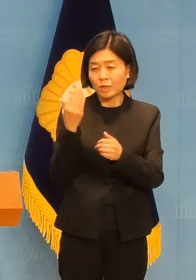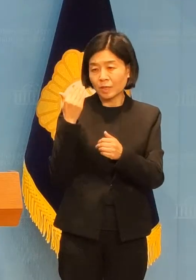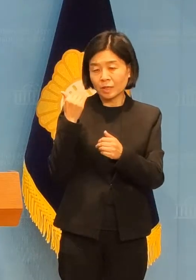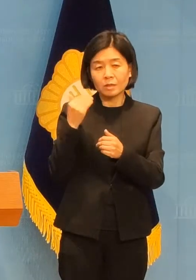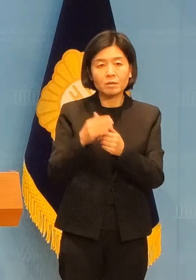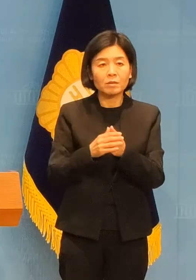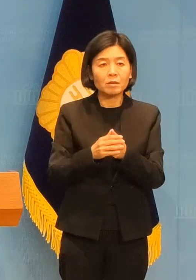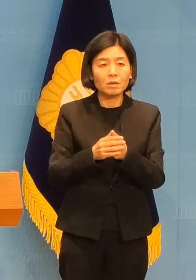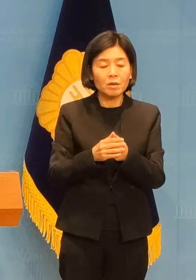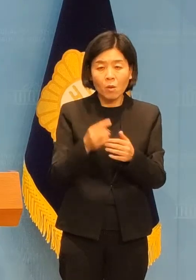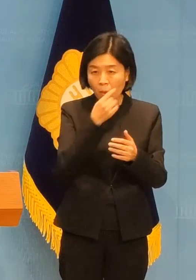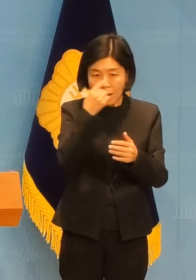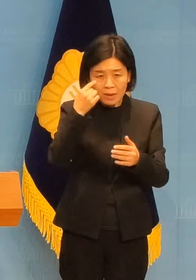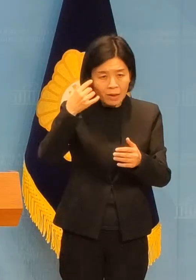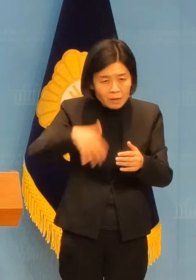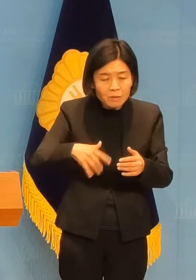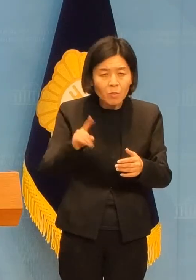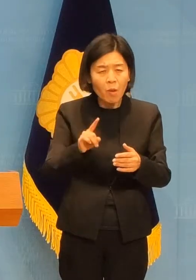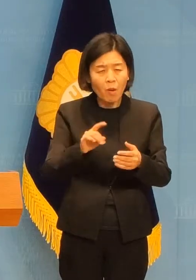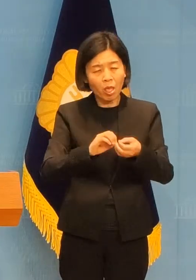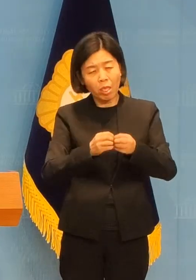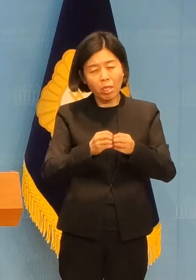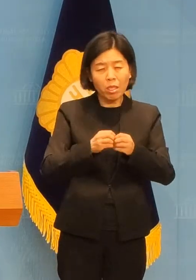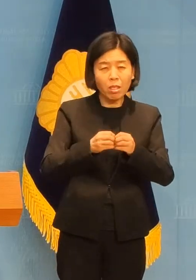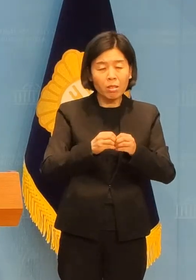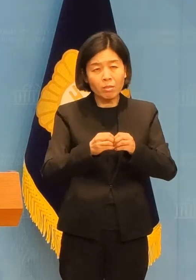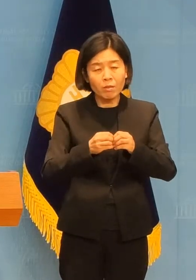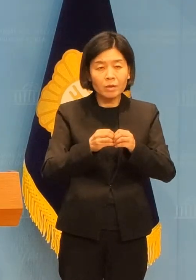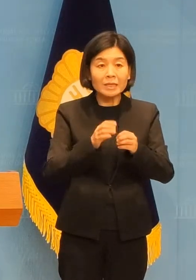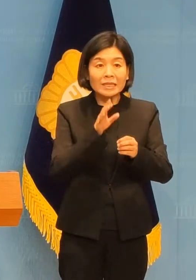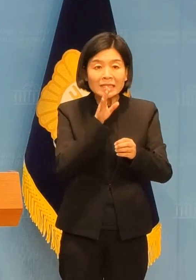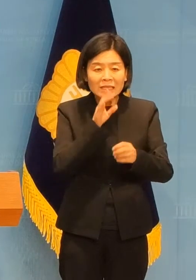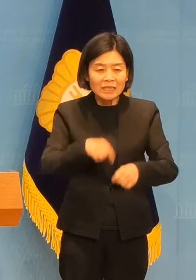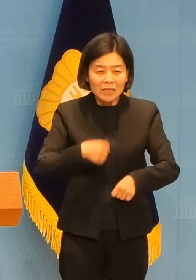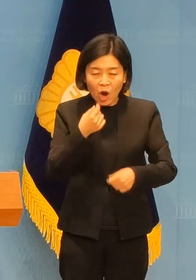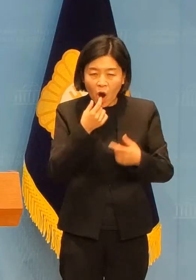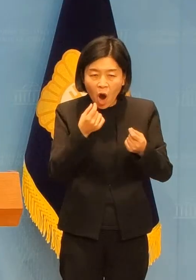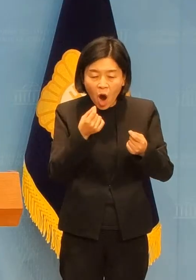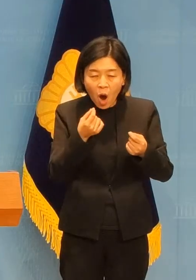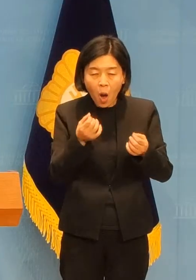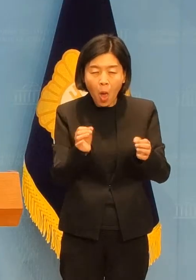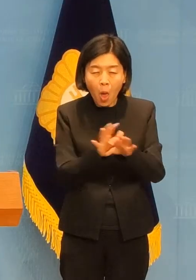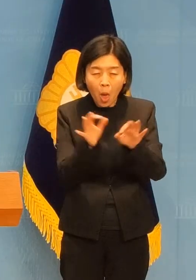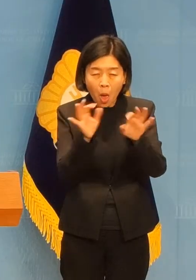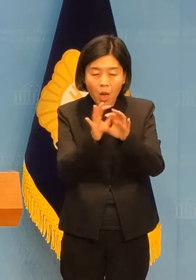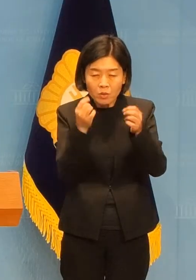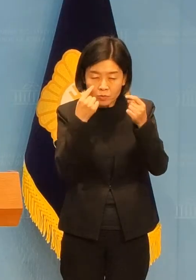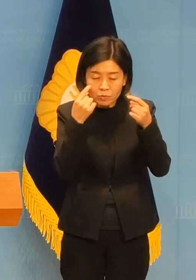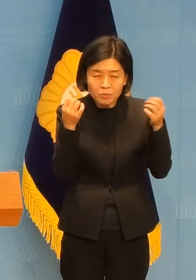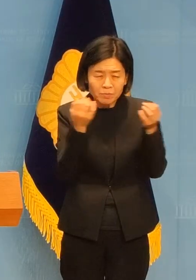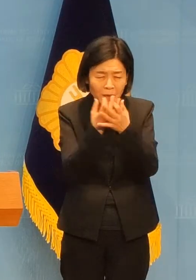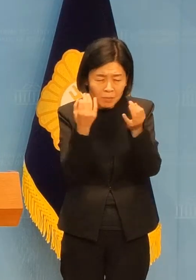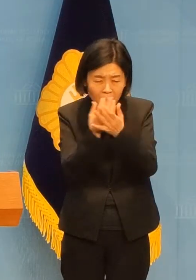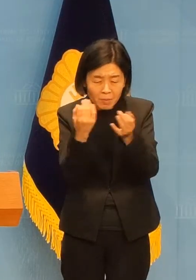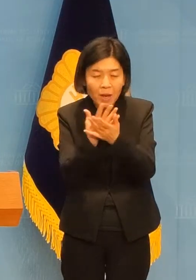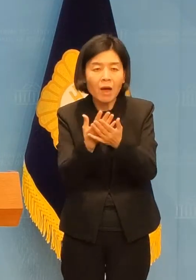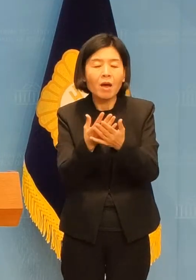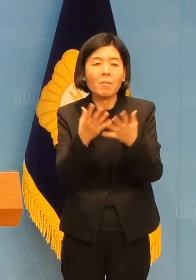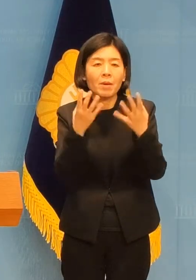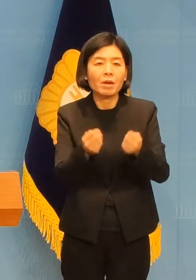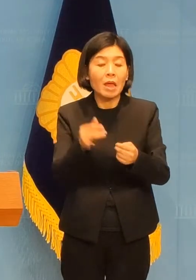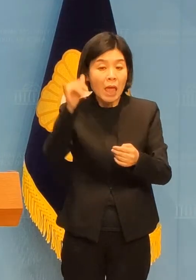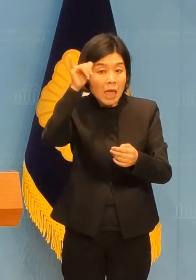사실을 교묘하게 왜곡해 마치 진실처럼 포장하는 가짜뉴스가 확산되고 있습니다. 특히 AI